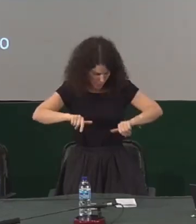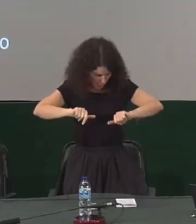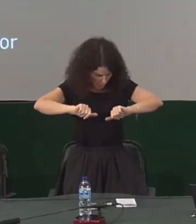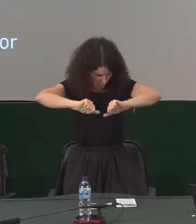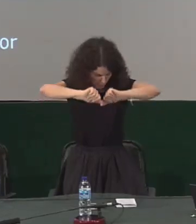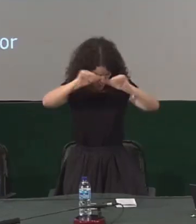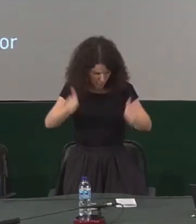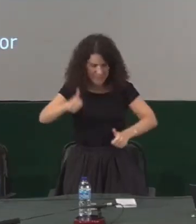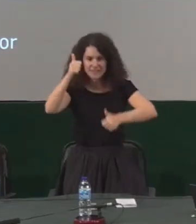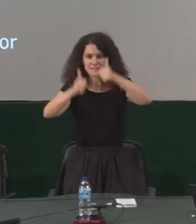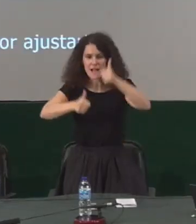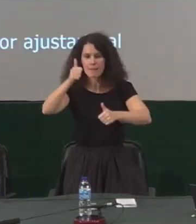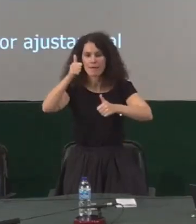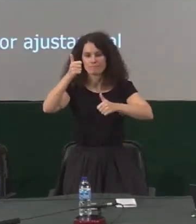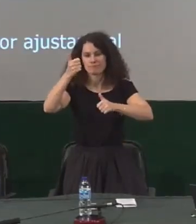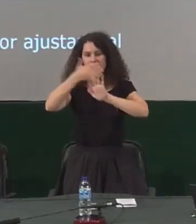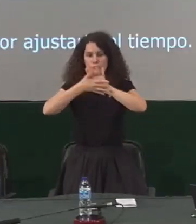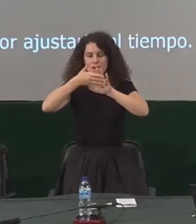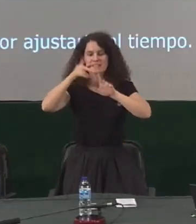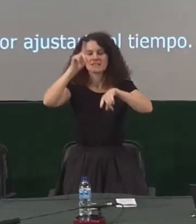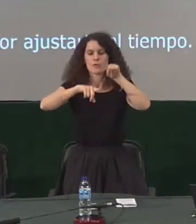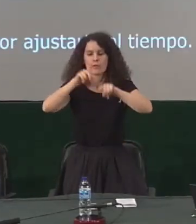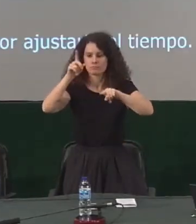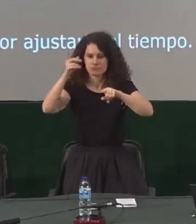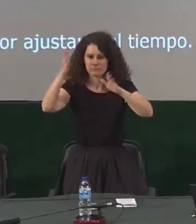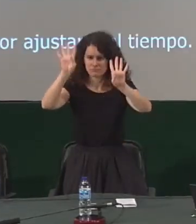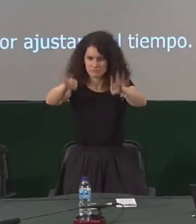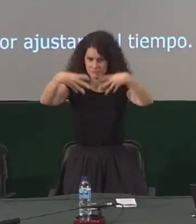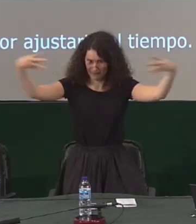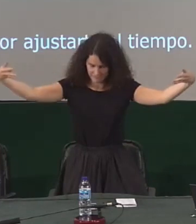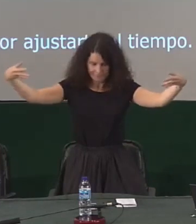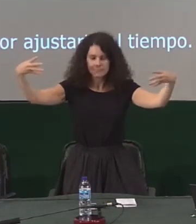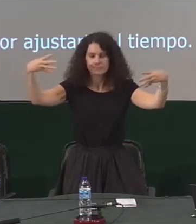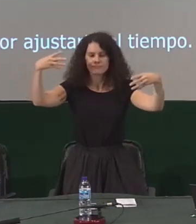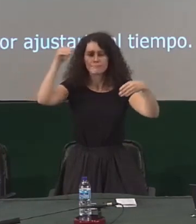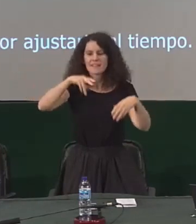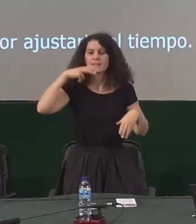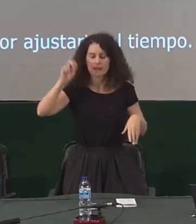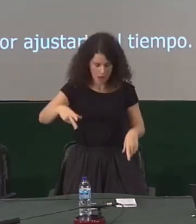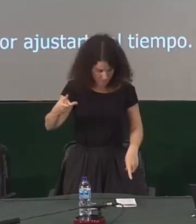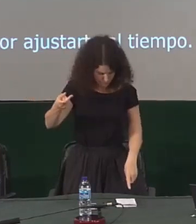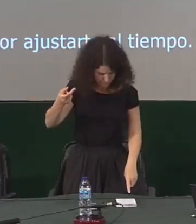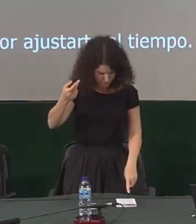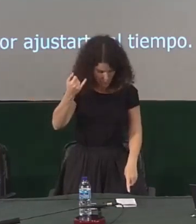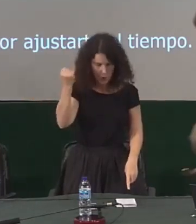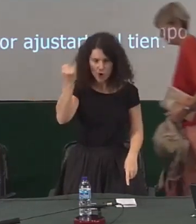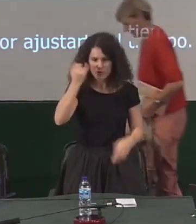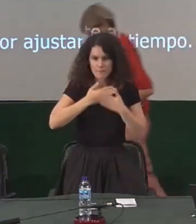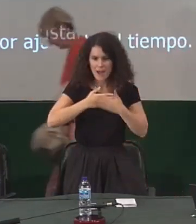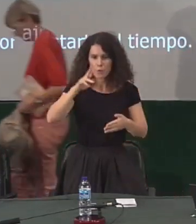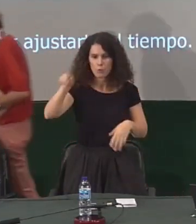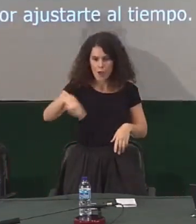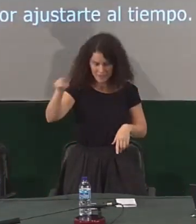Y ahora damos paso a la siguiente comunicación, que son las pruebas de acceso para la nacionalidad española. Y